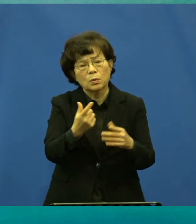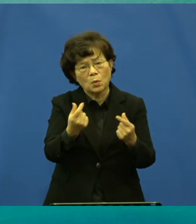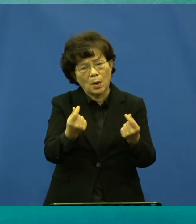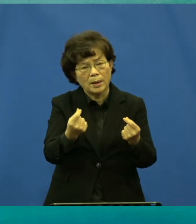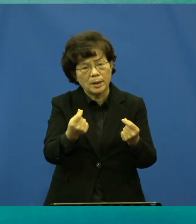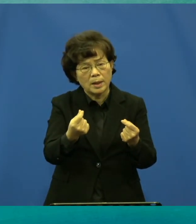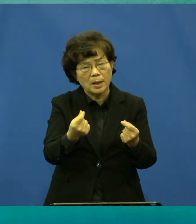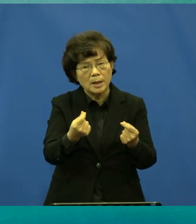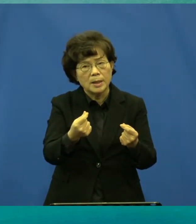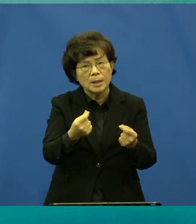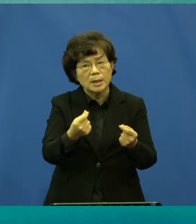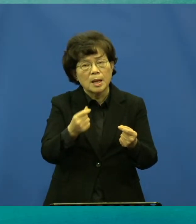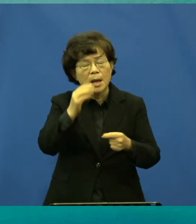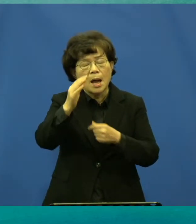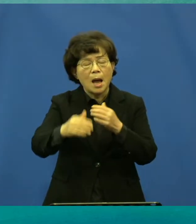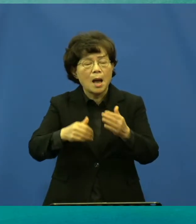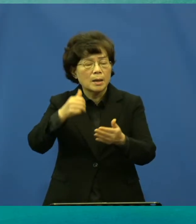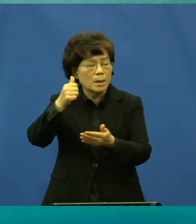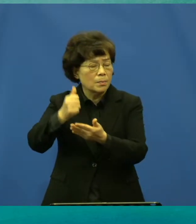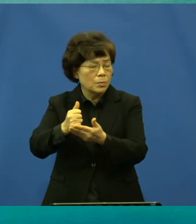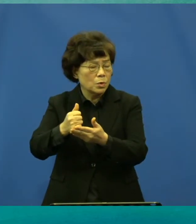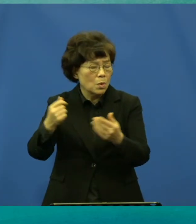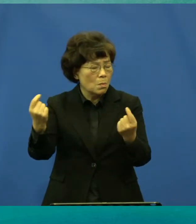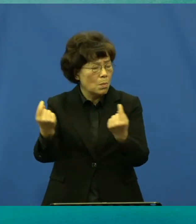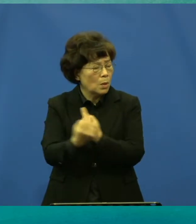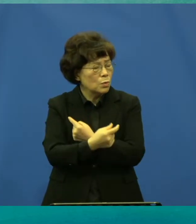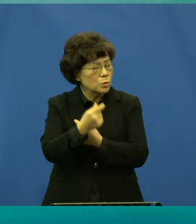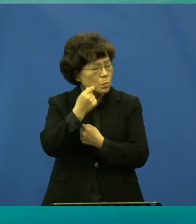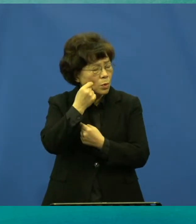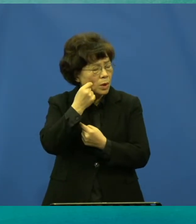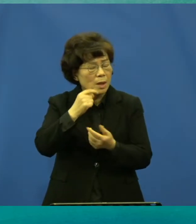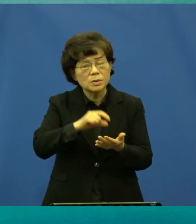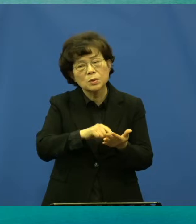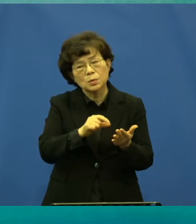이 정도 되면 하나님도 바꾸기 힘든 존재가 됩니다.